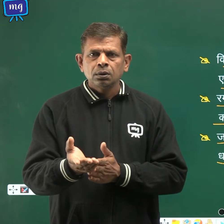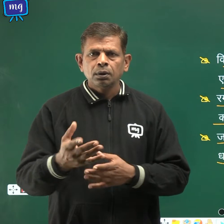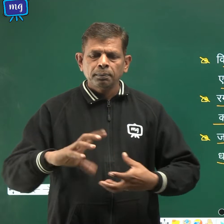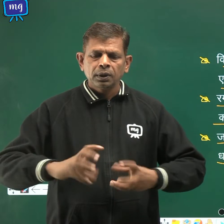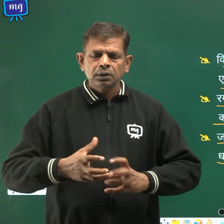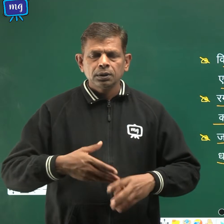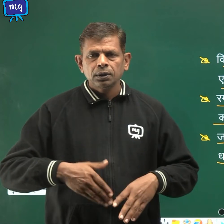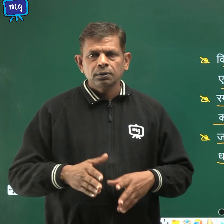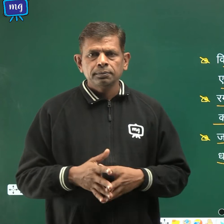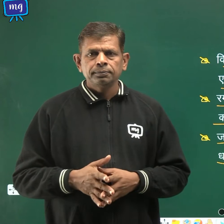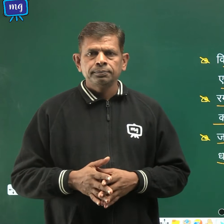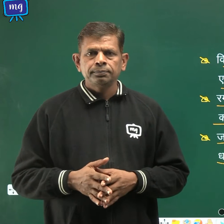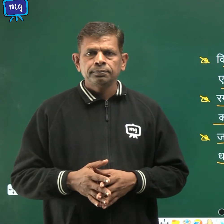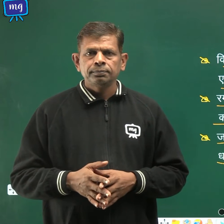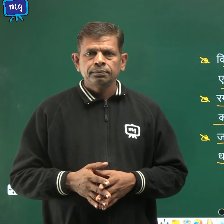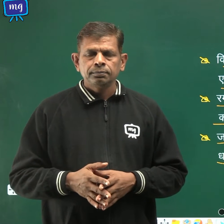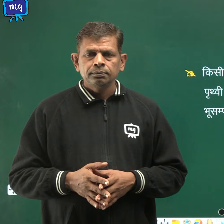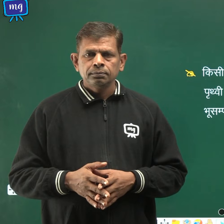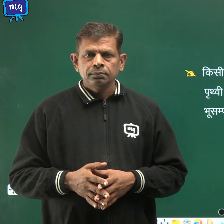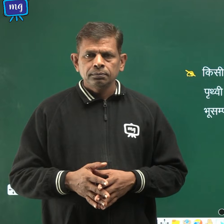बनती है।